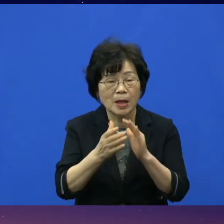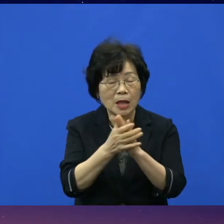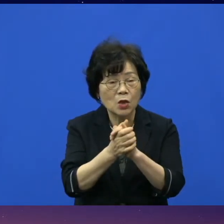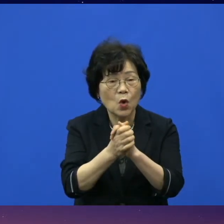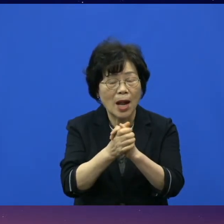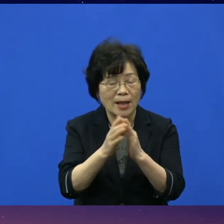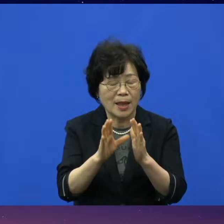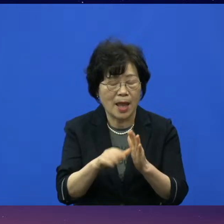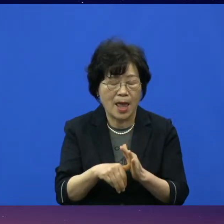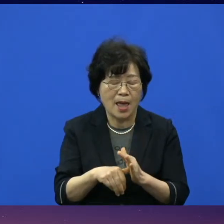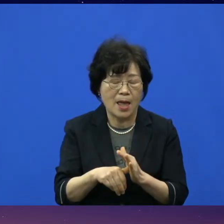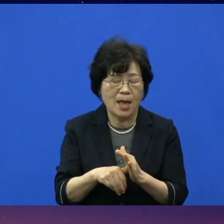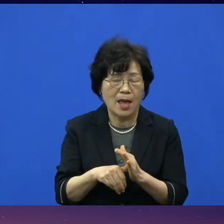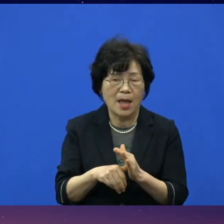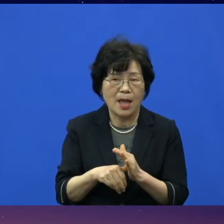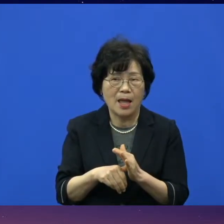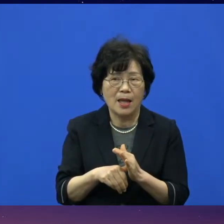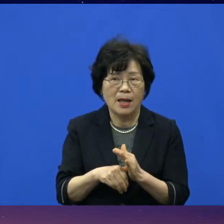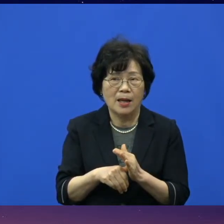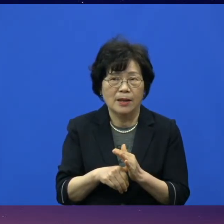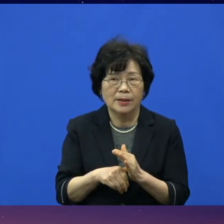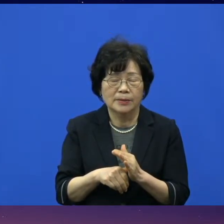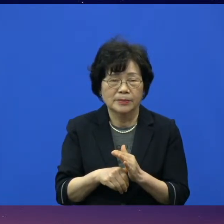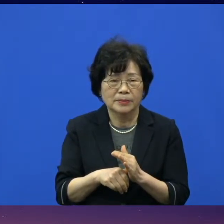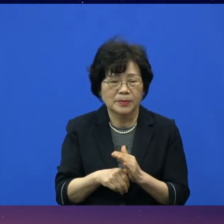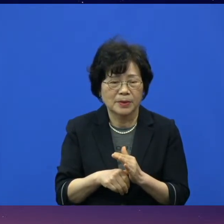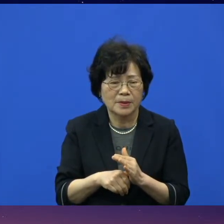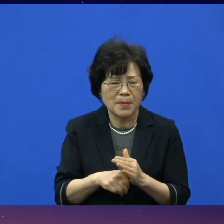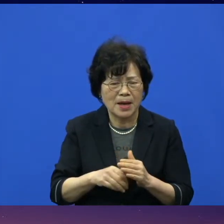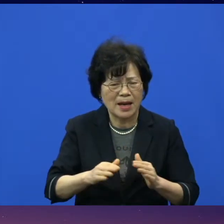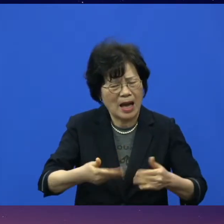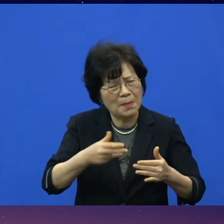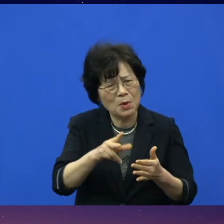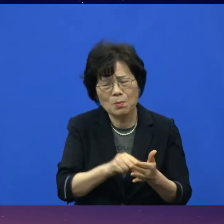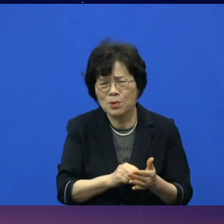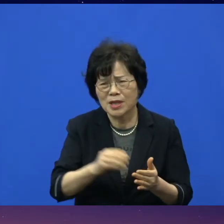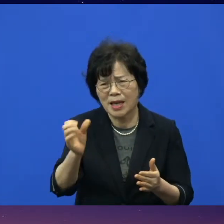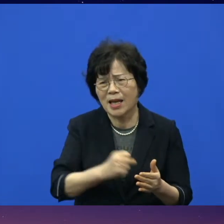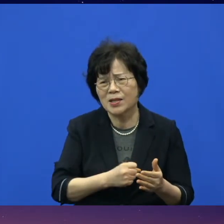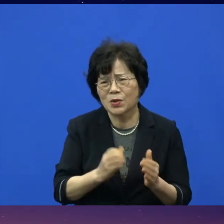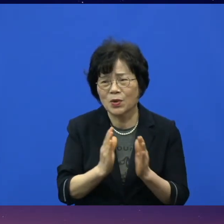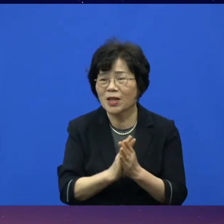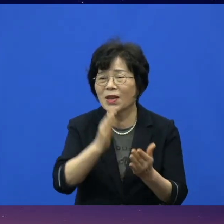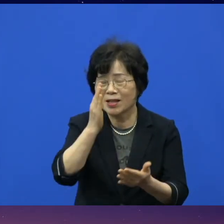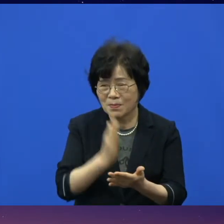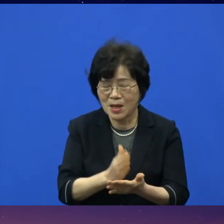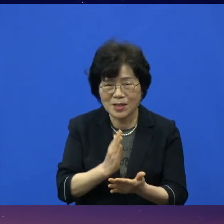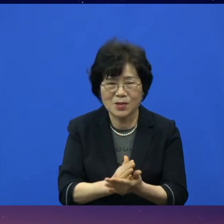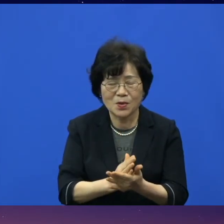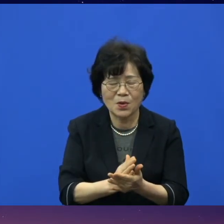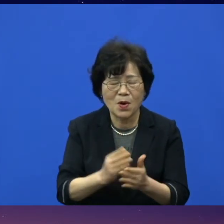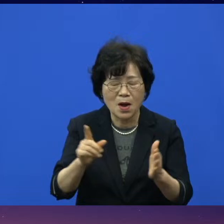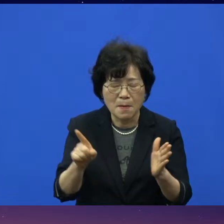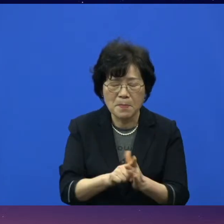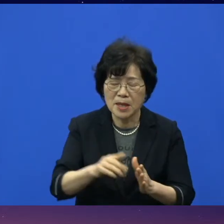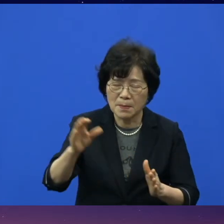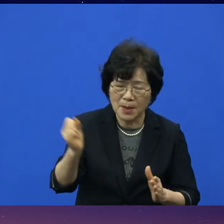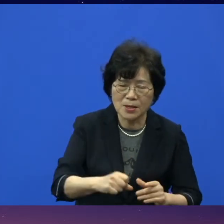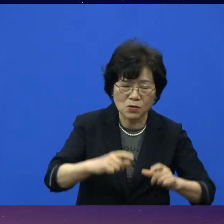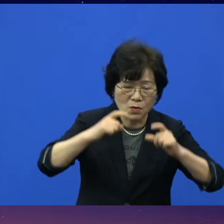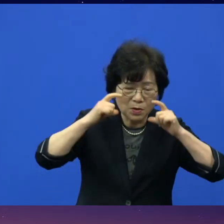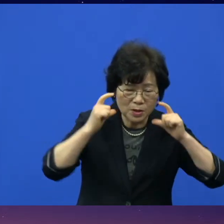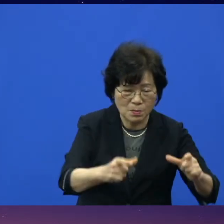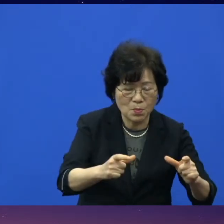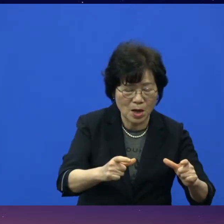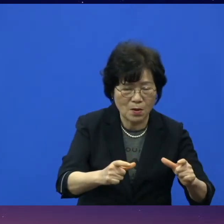하는데 이렇게 만만한 걸 가지고 기도하지 마시고 제대로 여러분들이 하나님 앞에 믿음으로 선포하고